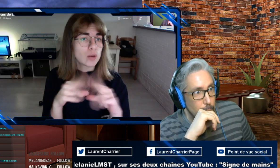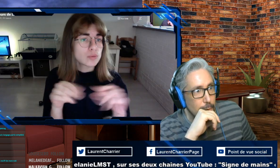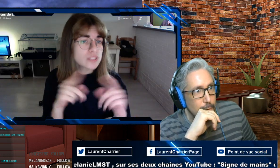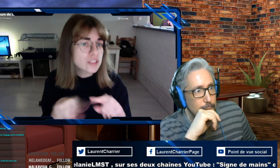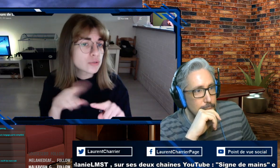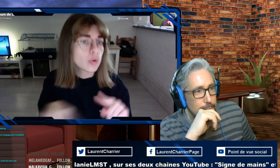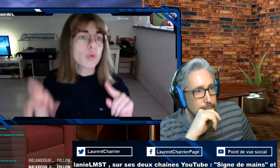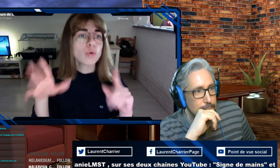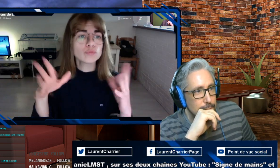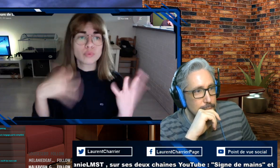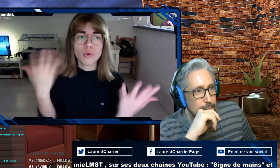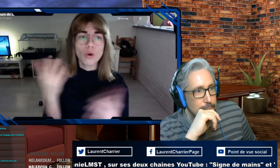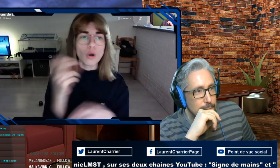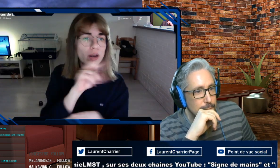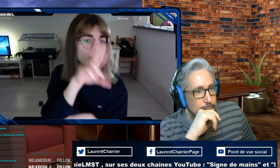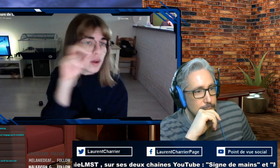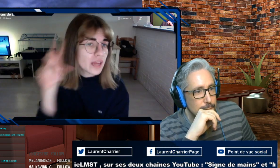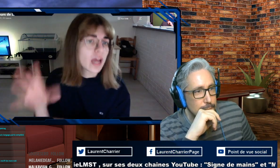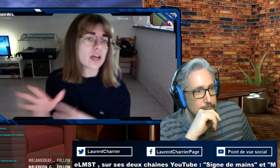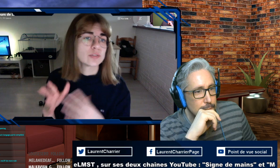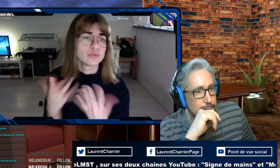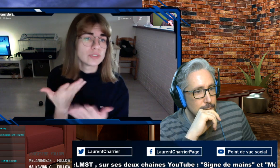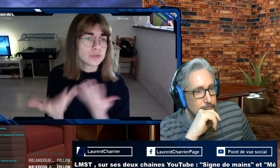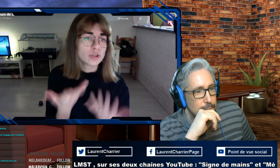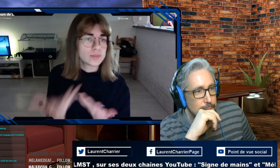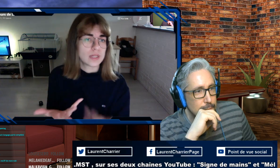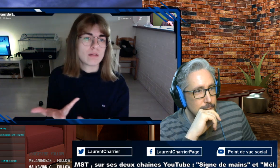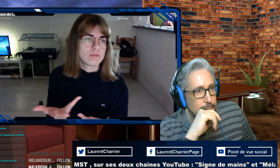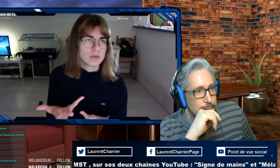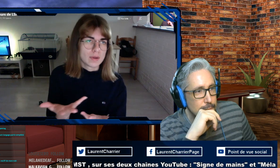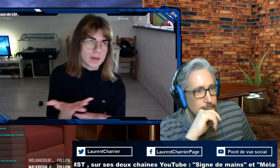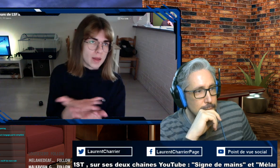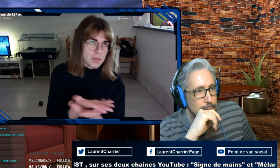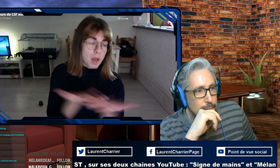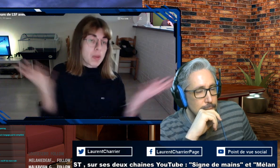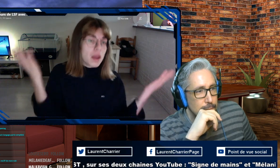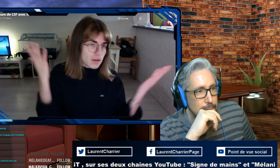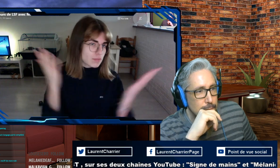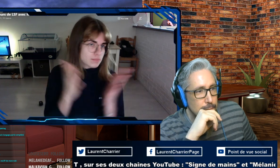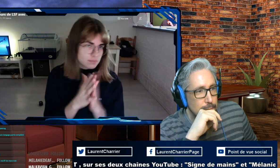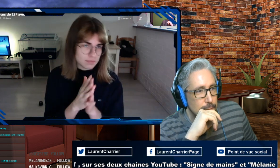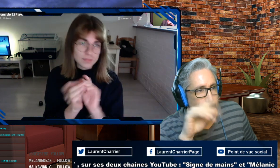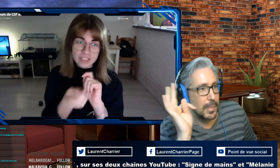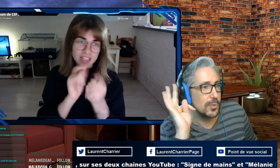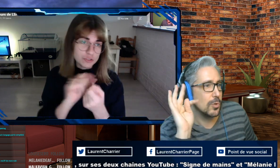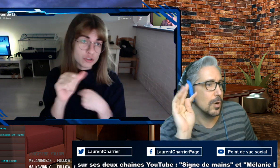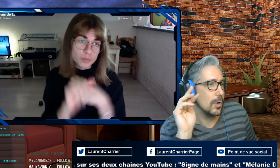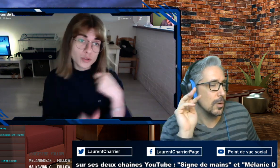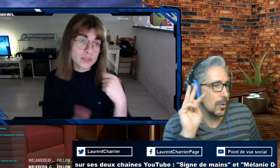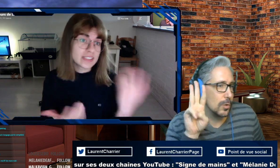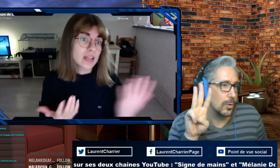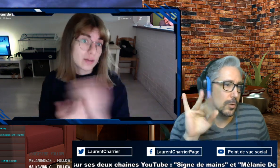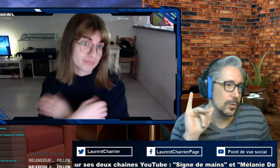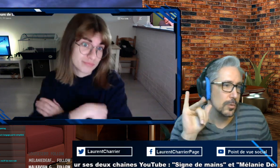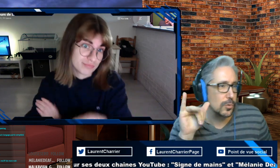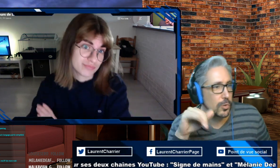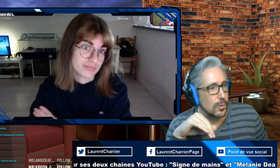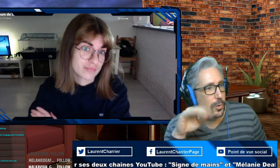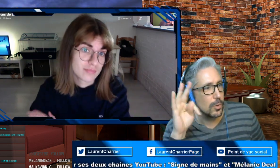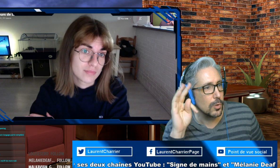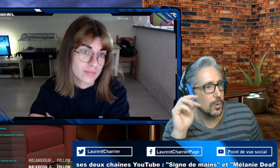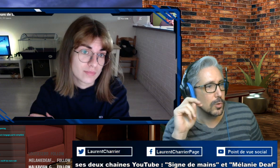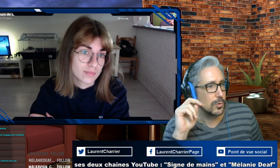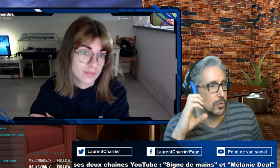de raconter des choses, les voyages, des trucs comme ça. Et après, Bah c'est un sur, changement euh, aussi.